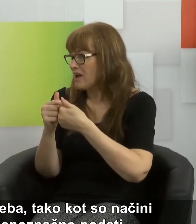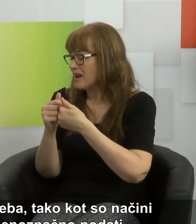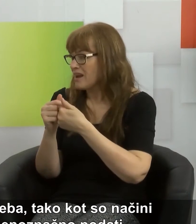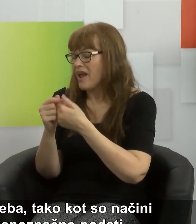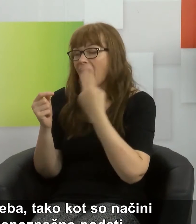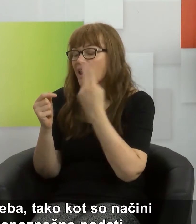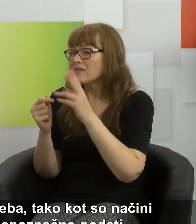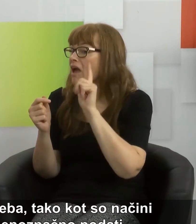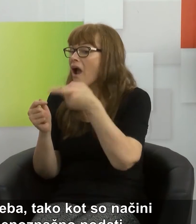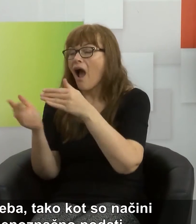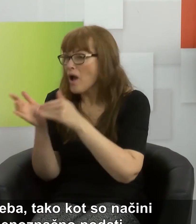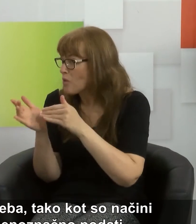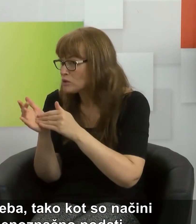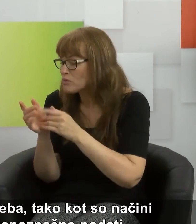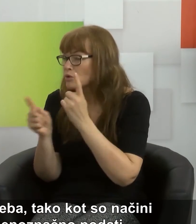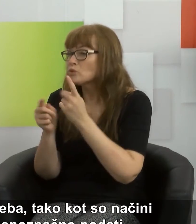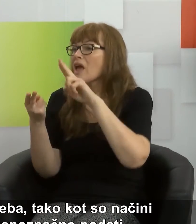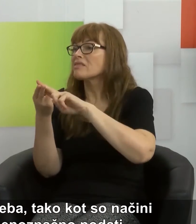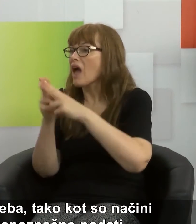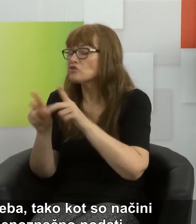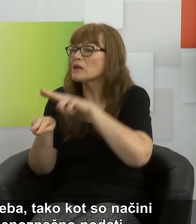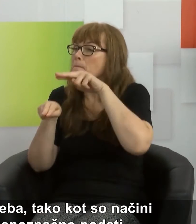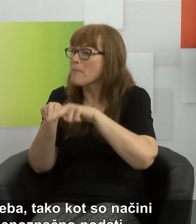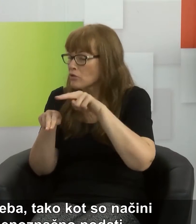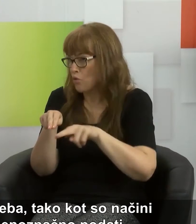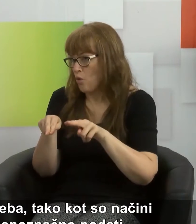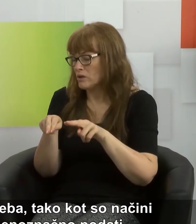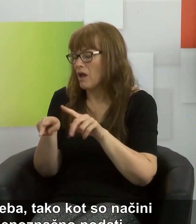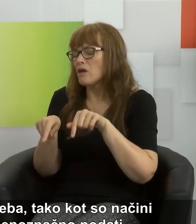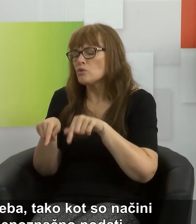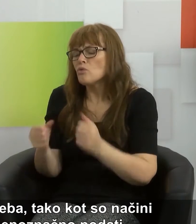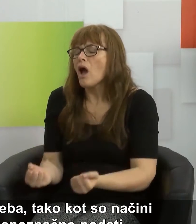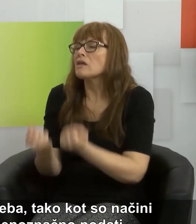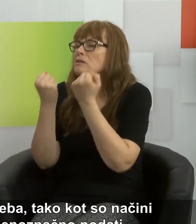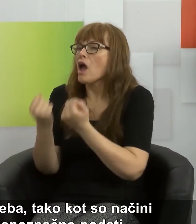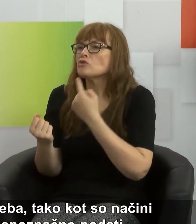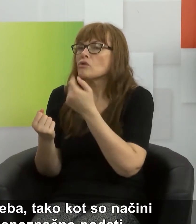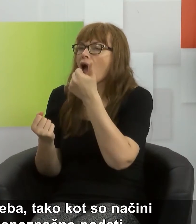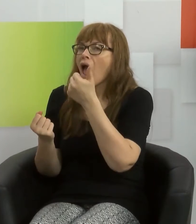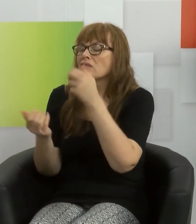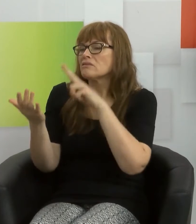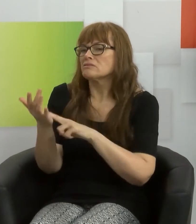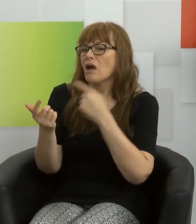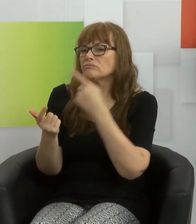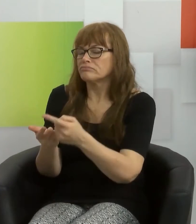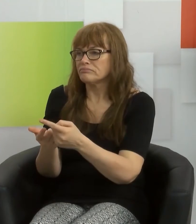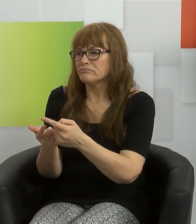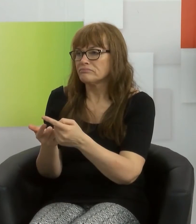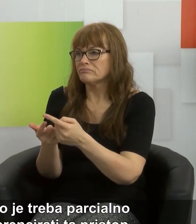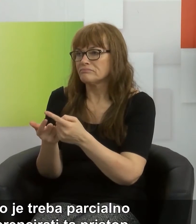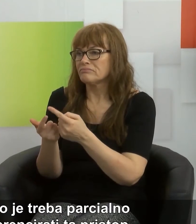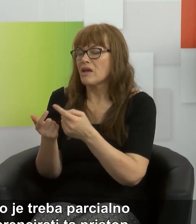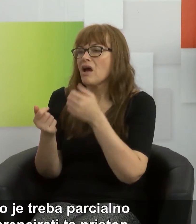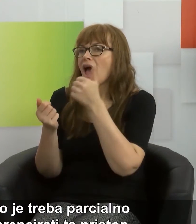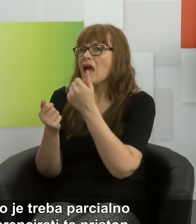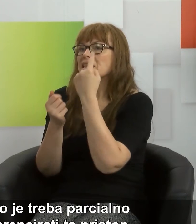ta oseba, tako kot si načini in metode. Zelo težko je tukaj nekaj enoznačno podati.